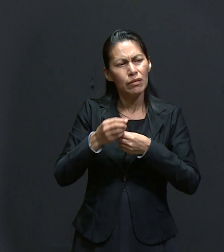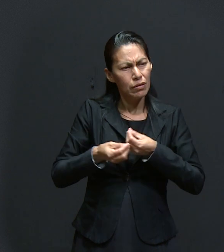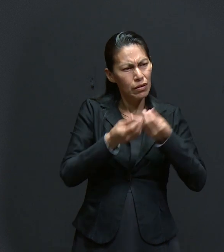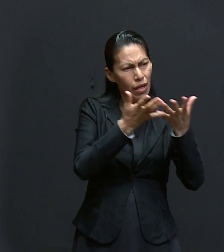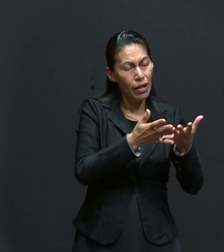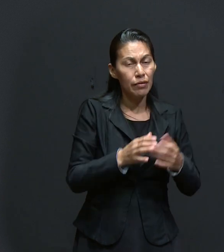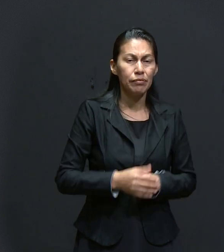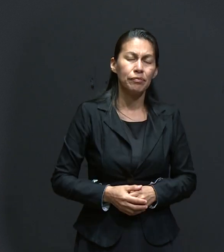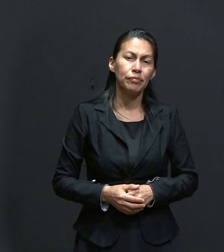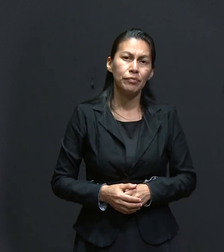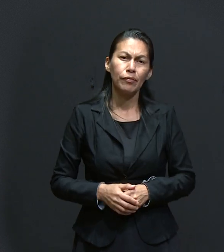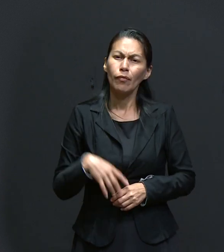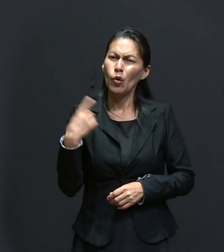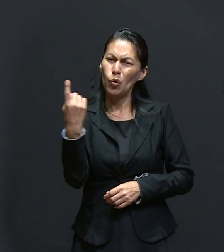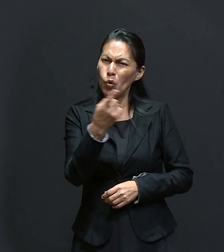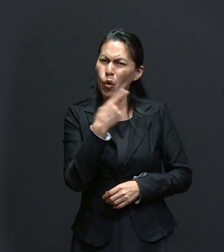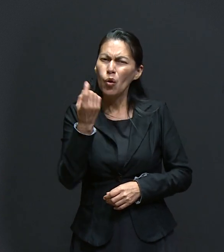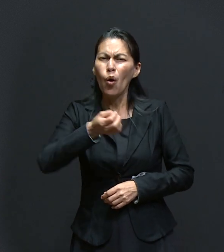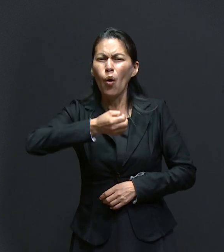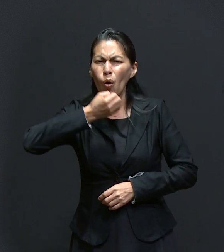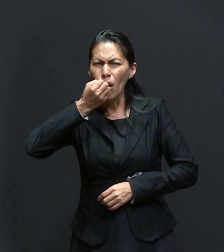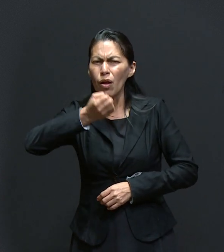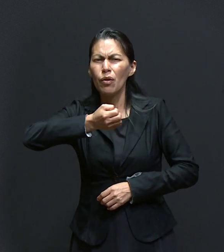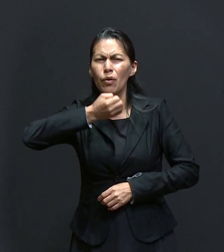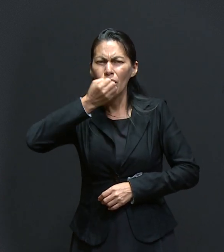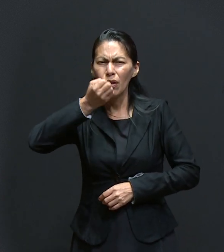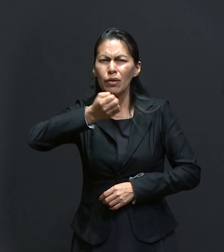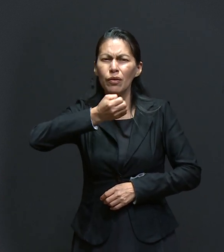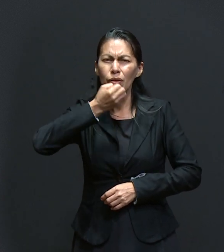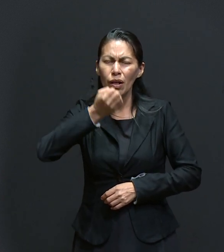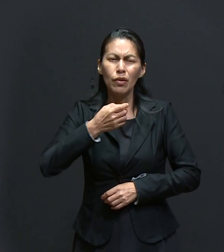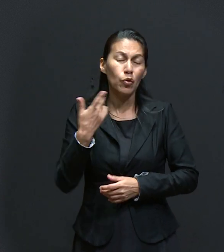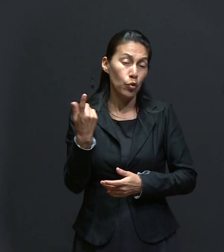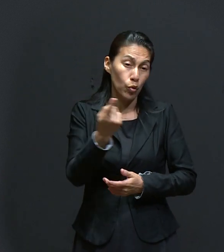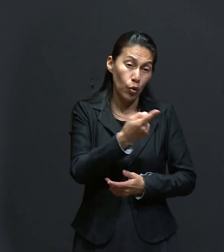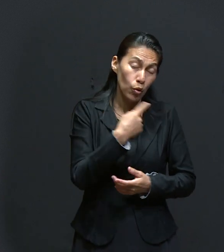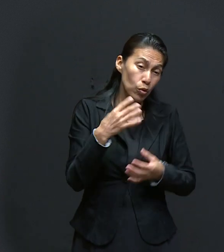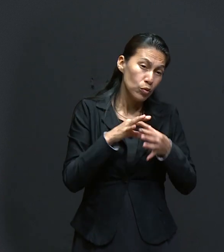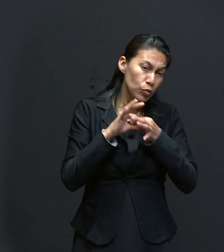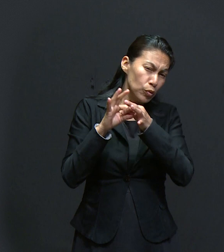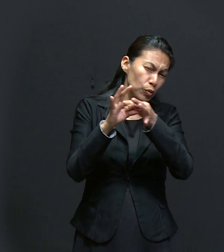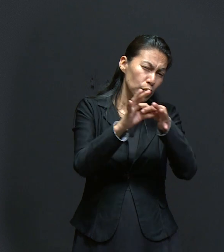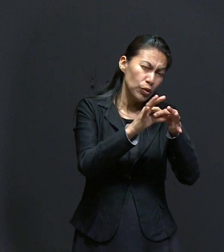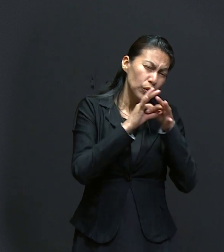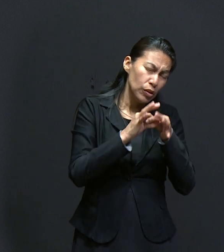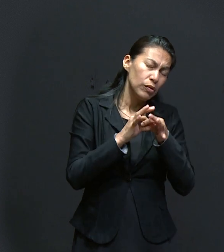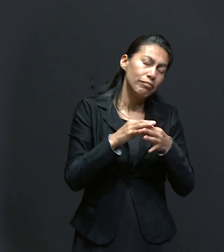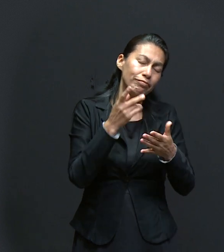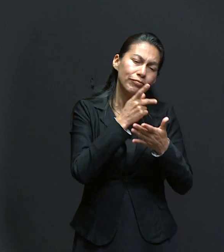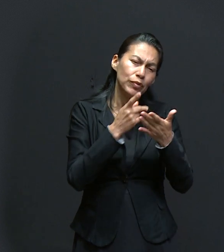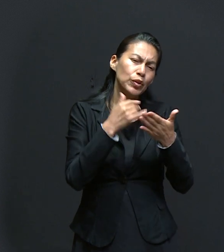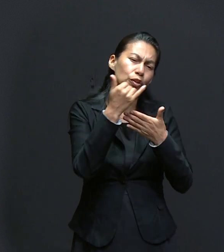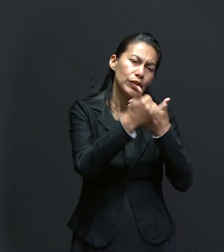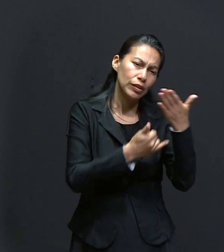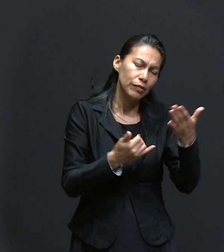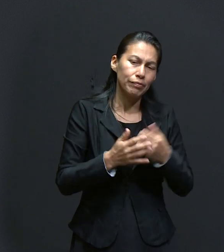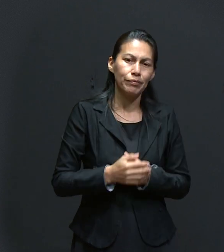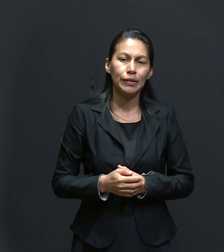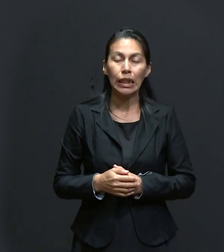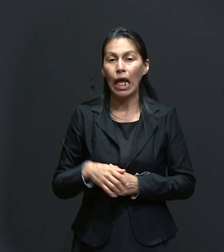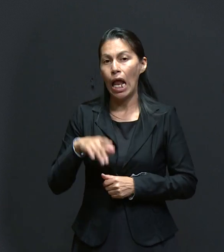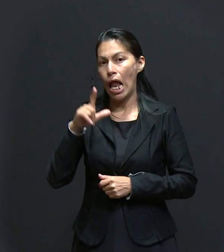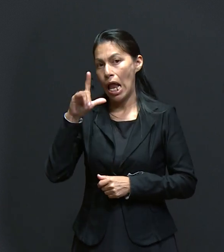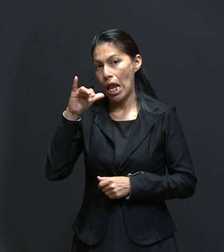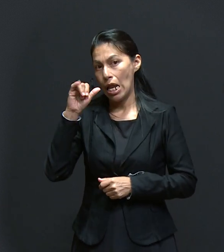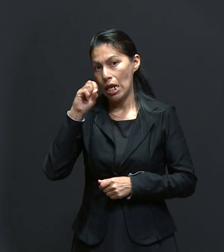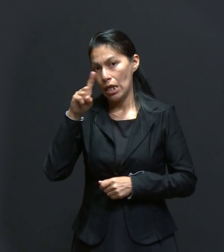40 días y han estado orando y nos hemos unido en oración a este proyecto ahí estamos